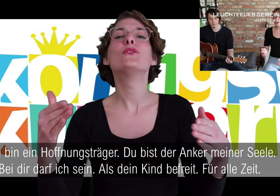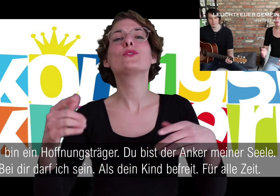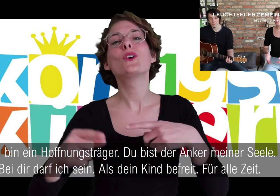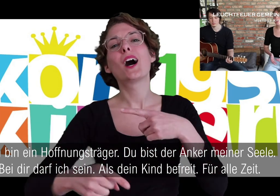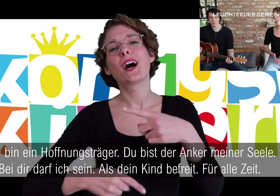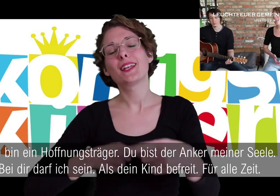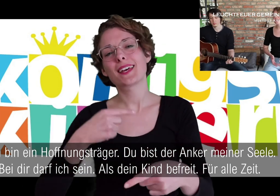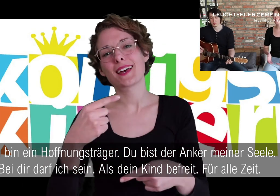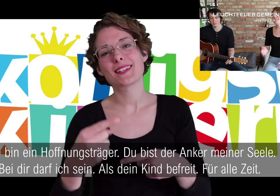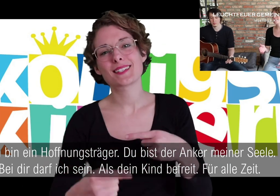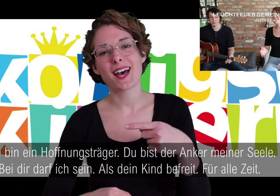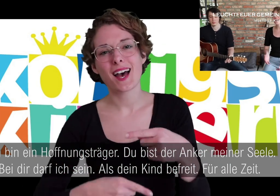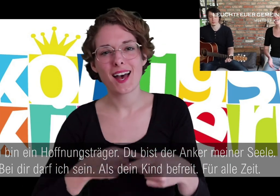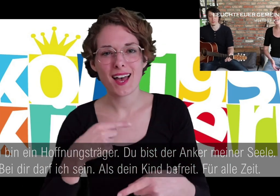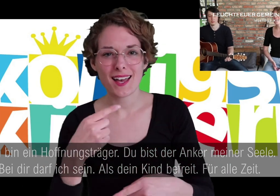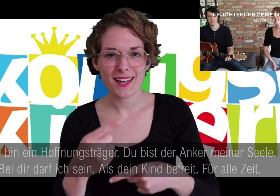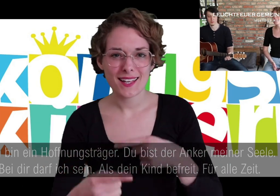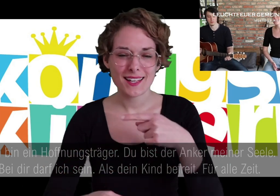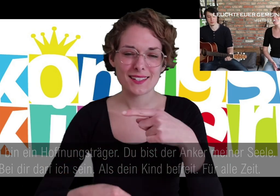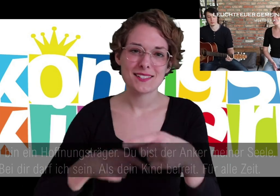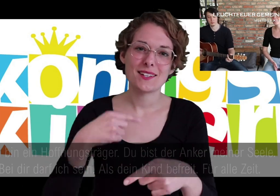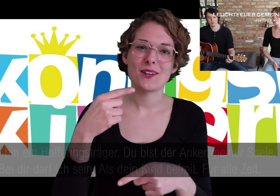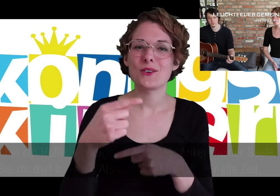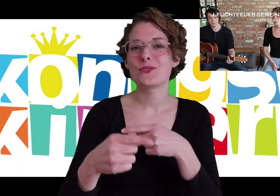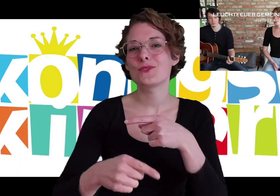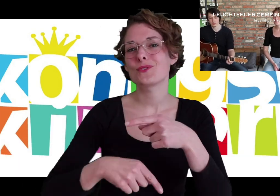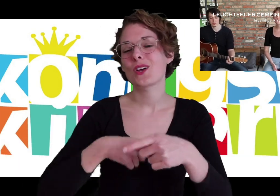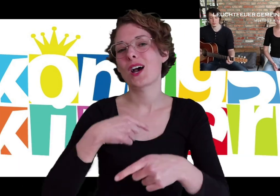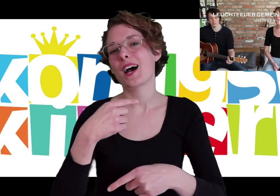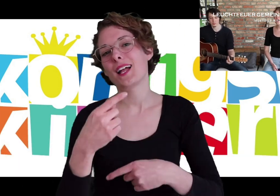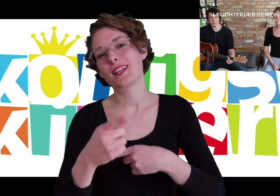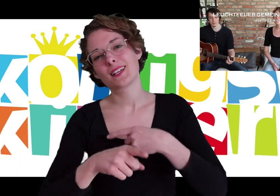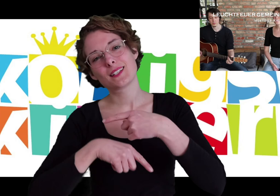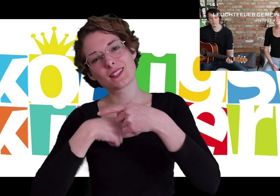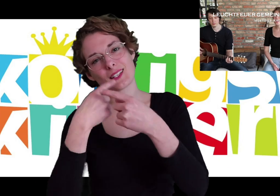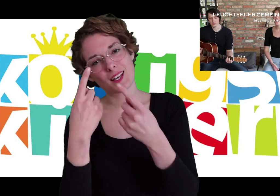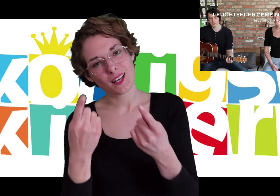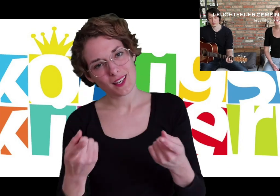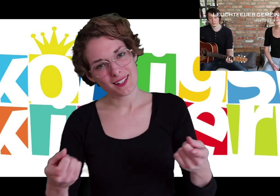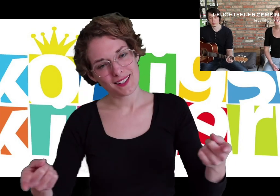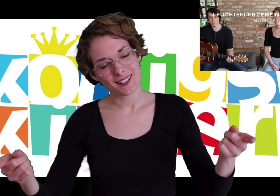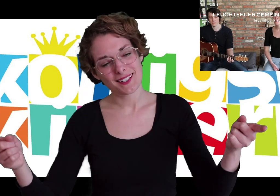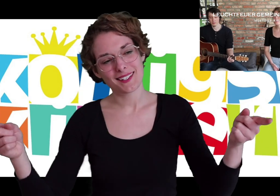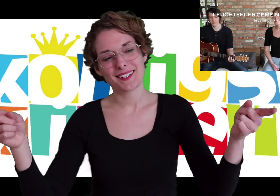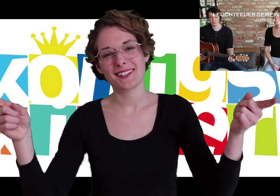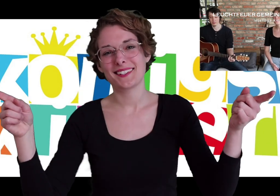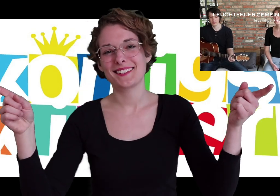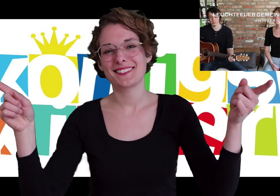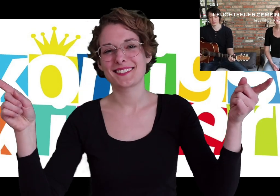befreit, für alle Zeit, für alle Zeit.